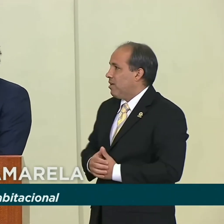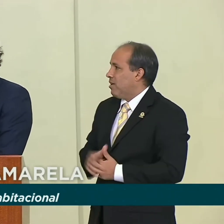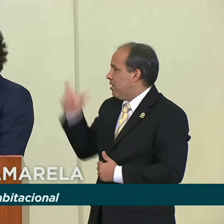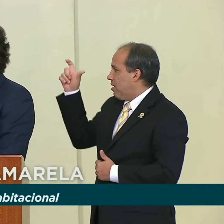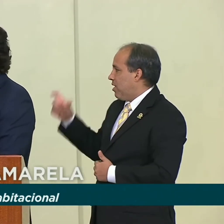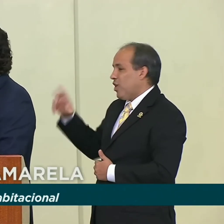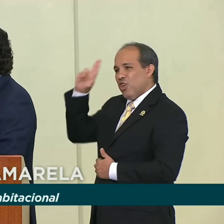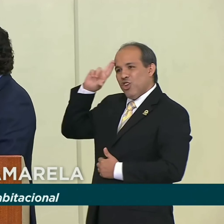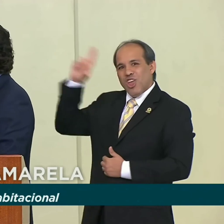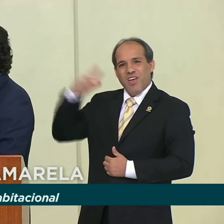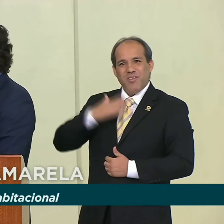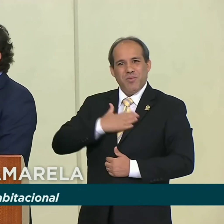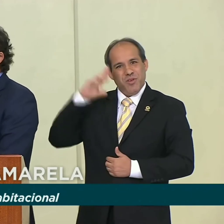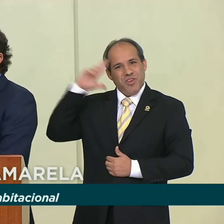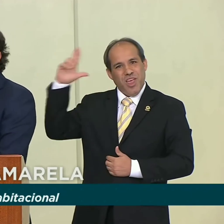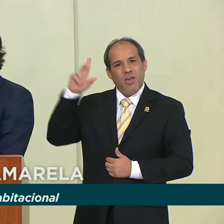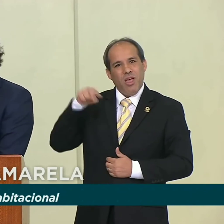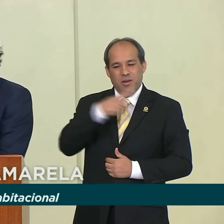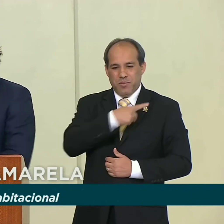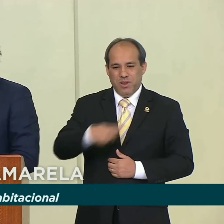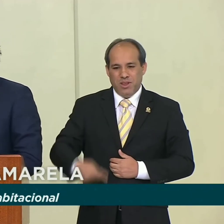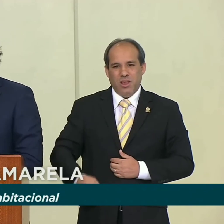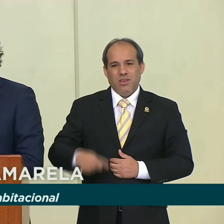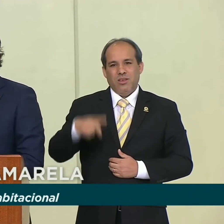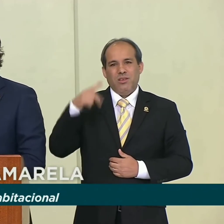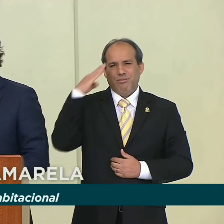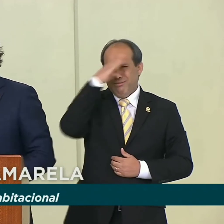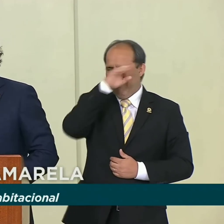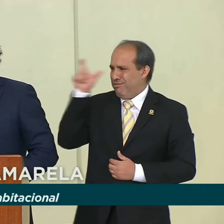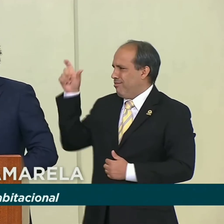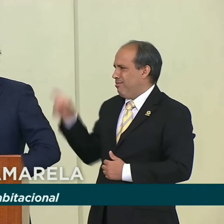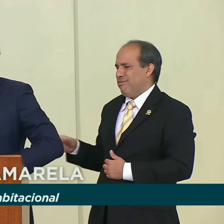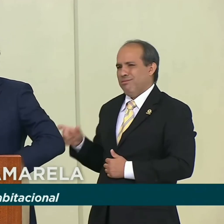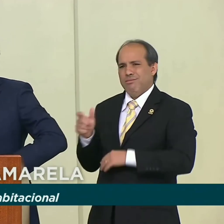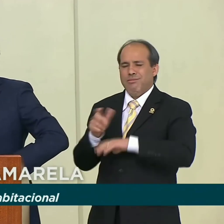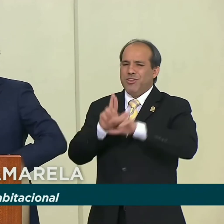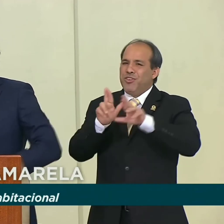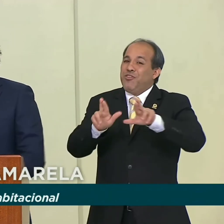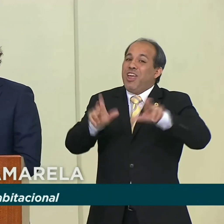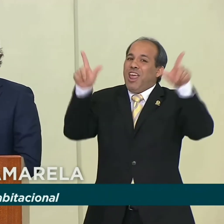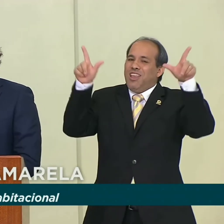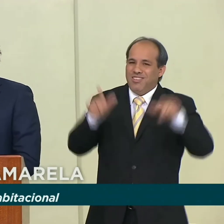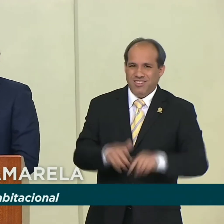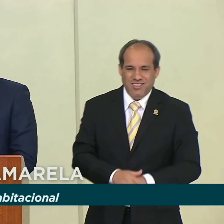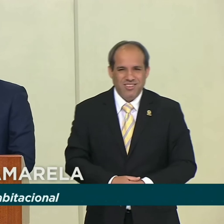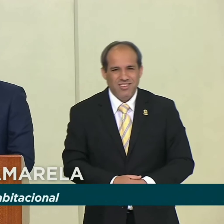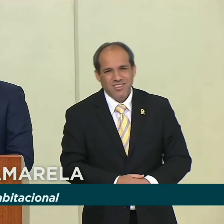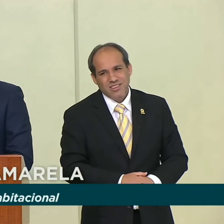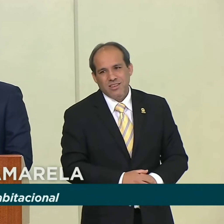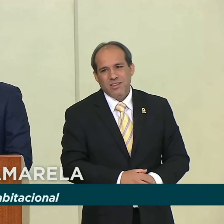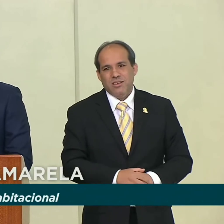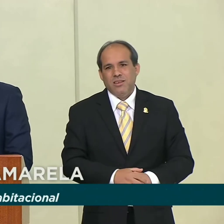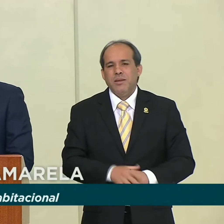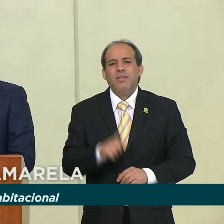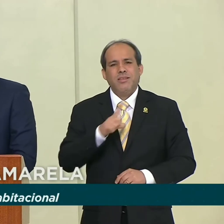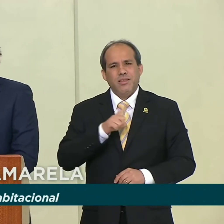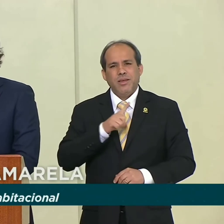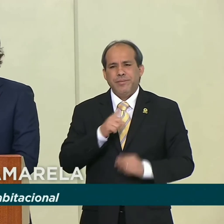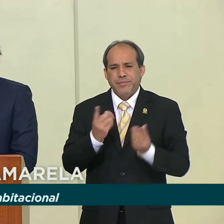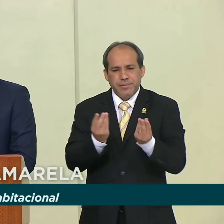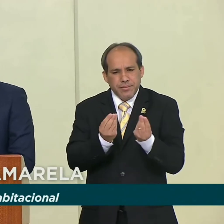chefe meu chefe Presidente Jair bolsonaro uma pessoa diferenciada é com